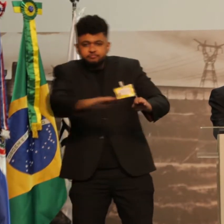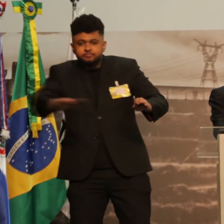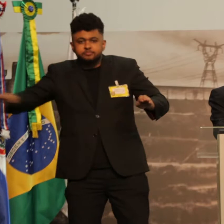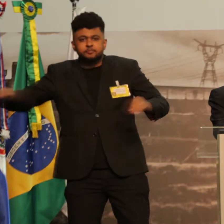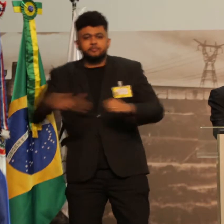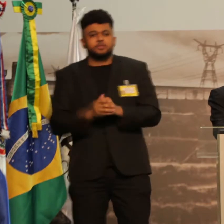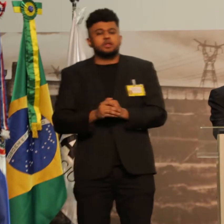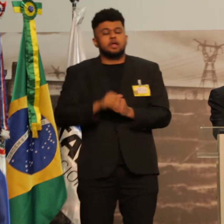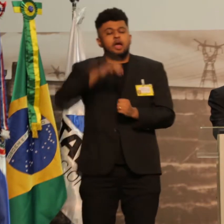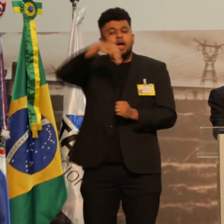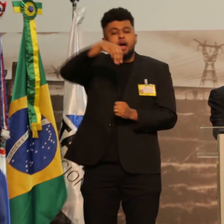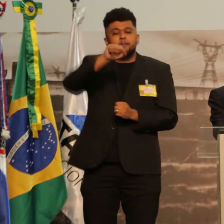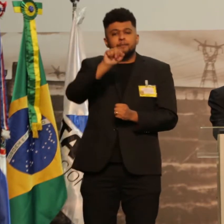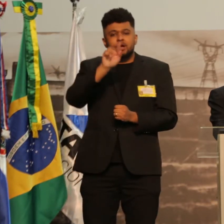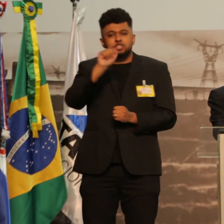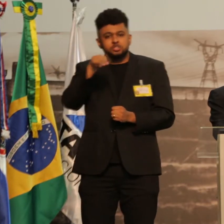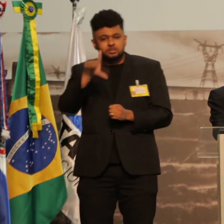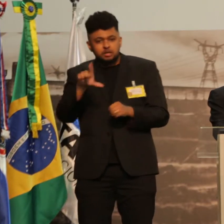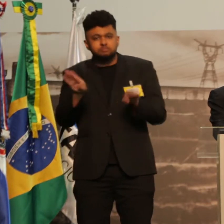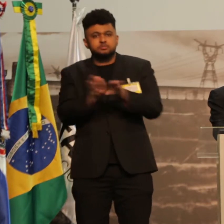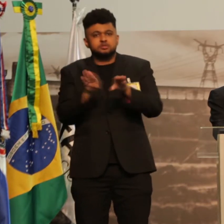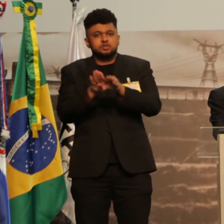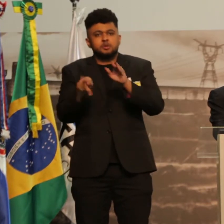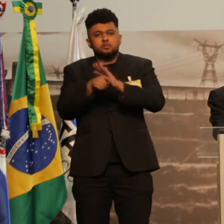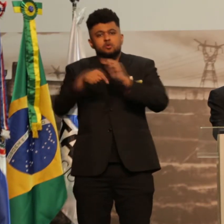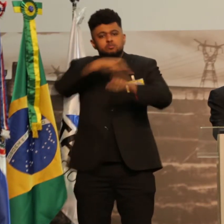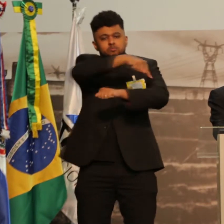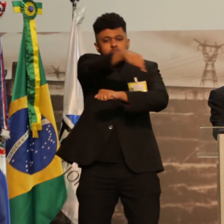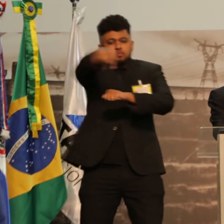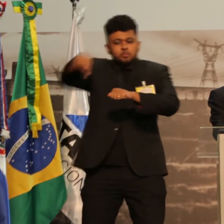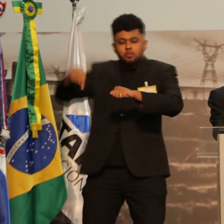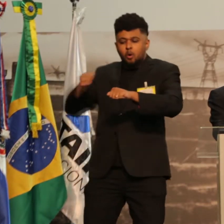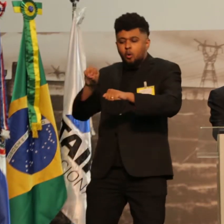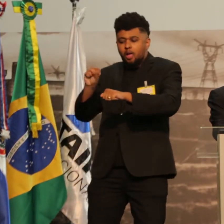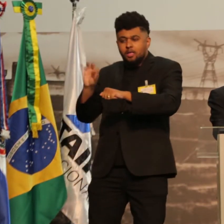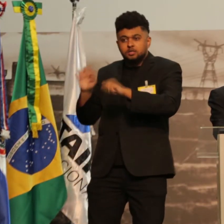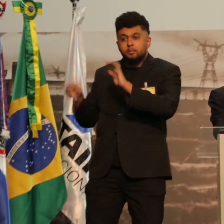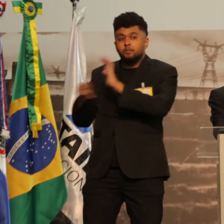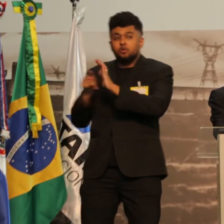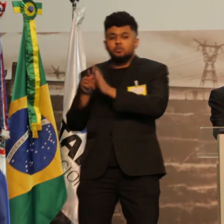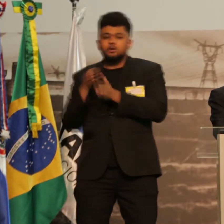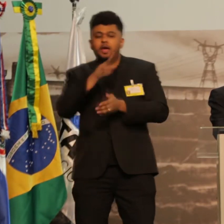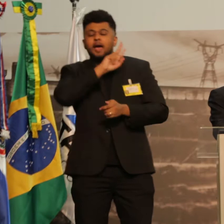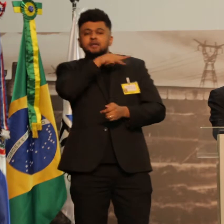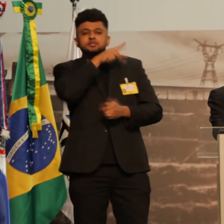implantação da marginal e duplicação do contorno oeste Cascavel,